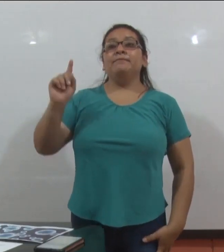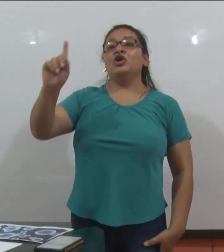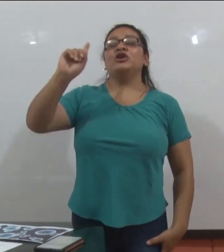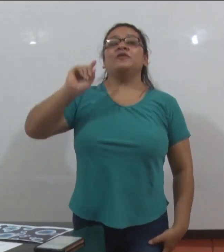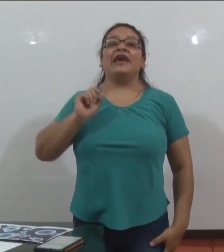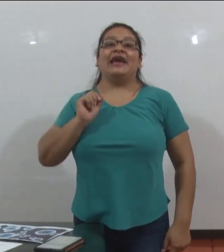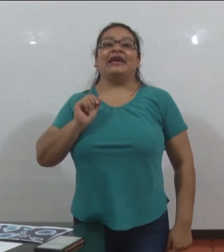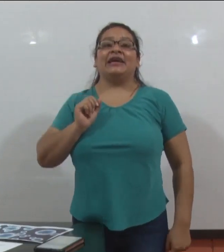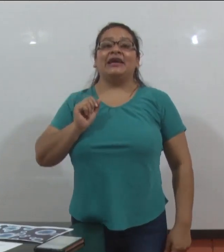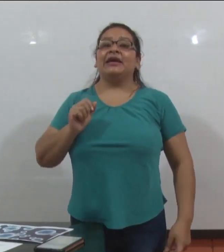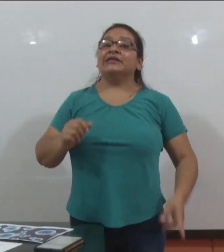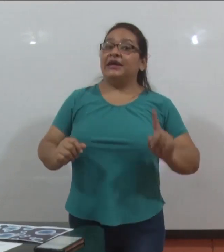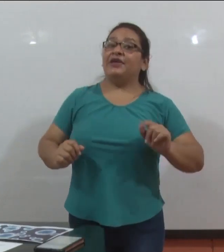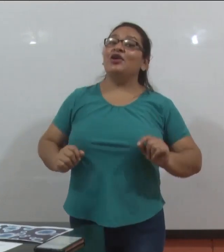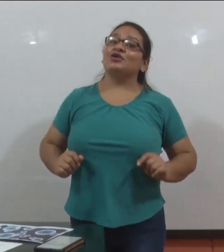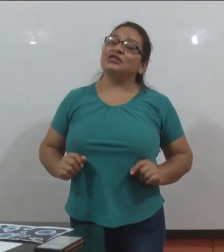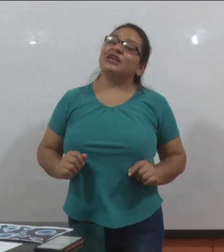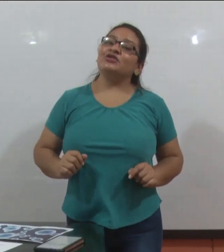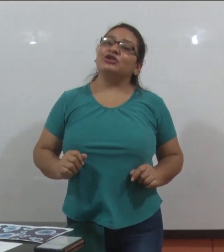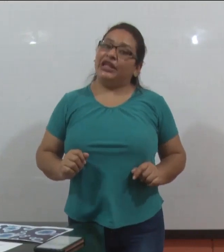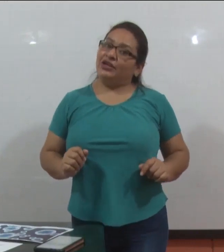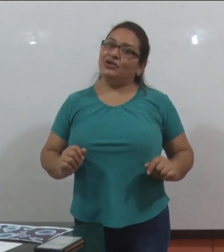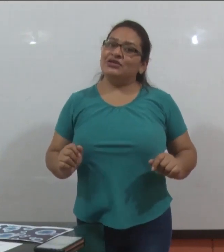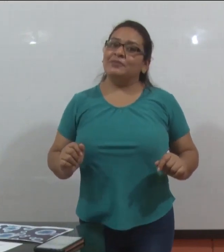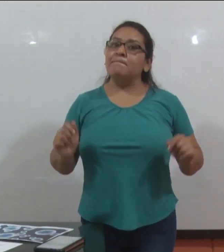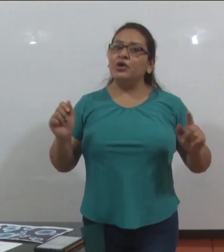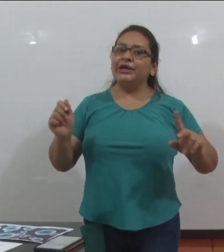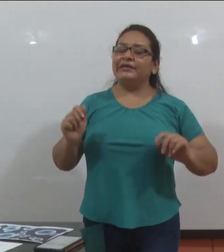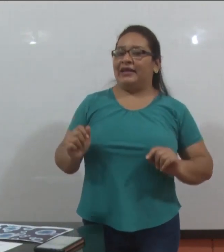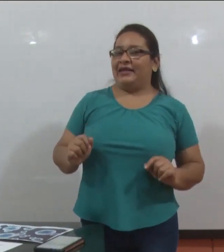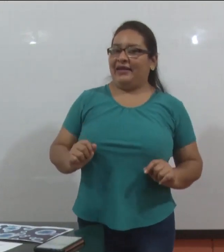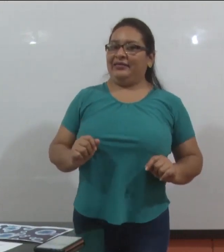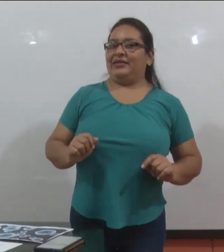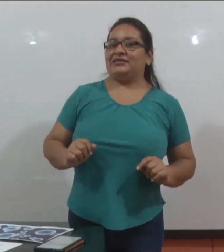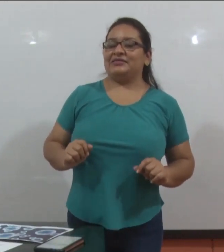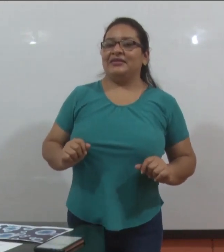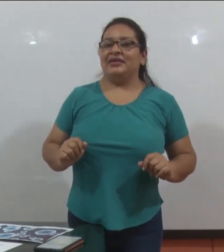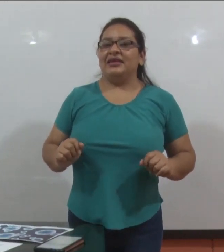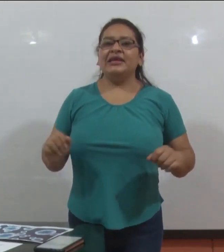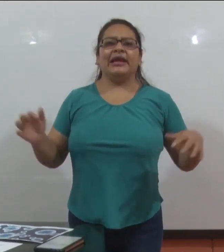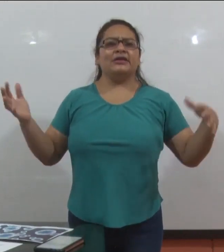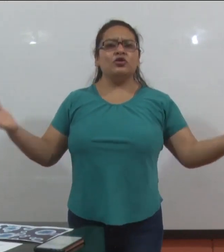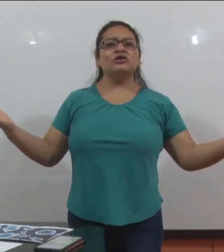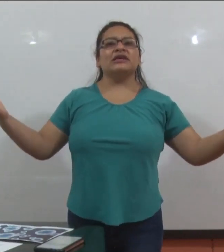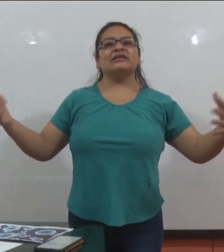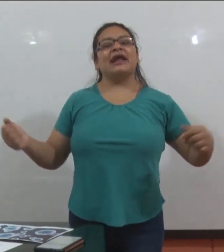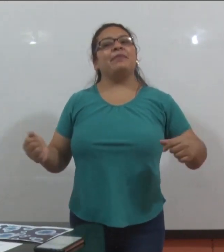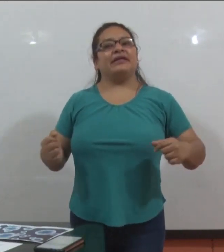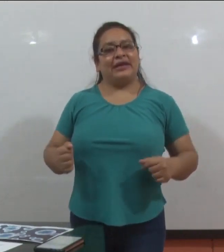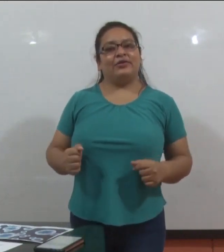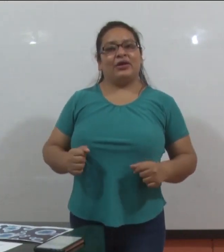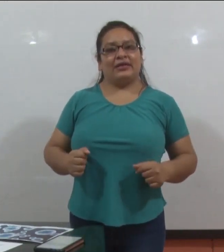Muy bien, ya veo que ustedes son niños muy inteligentes y que les gusta estar aprendiendo cada